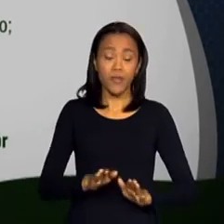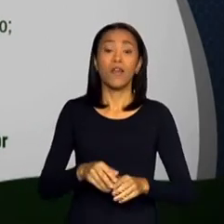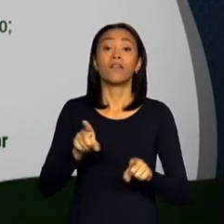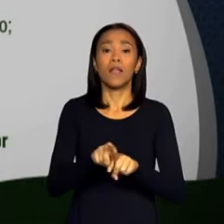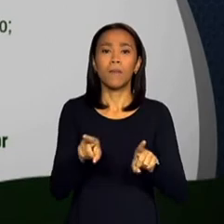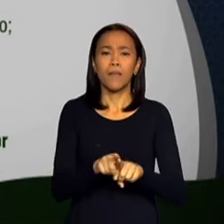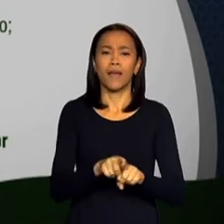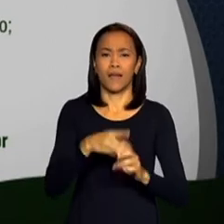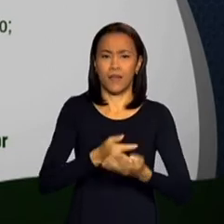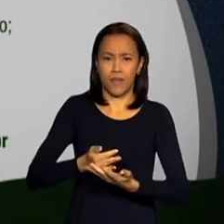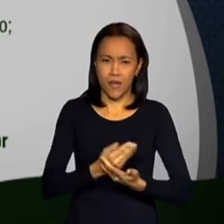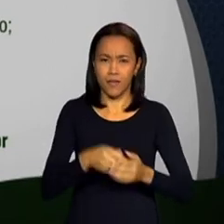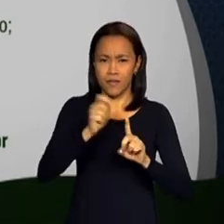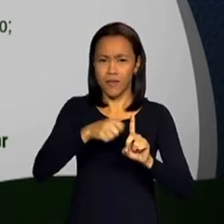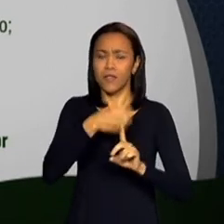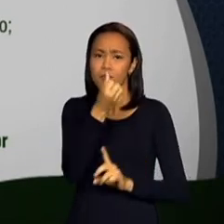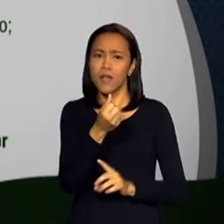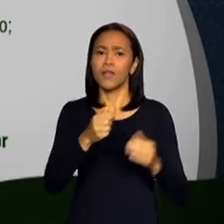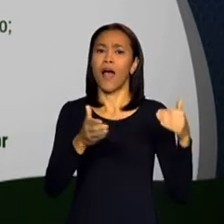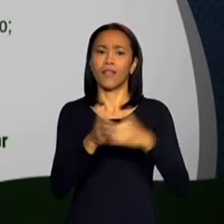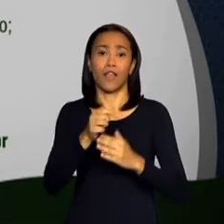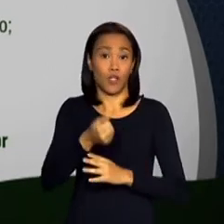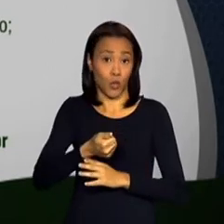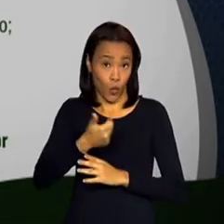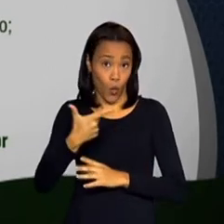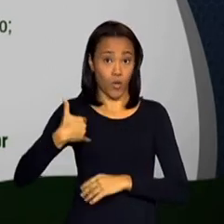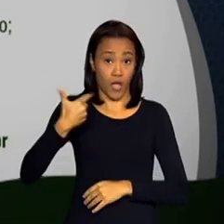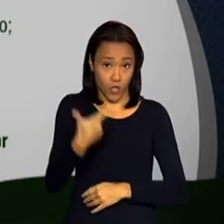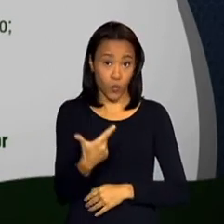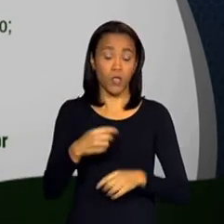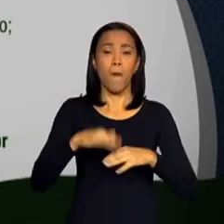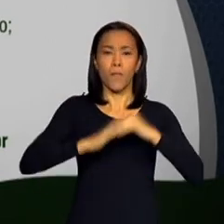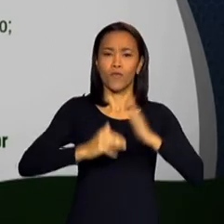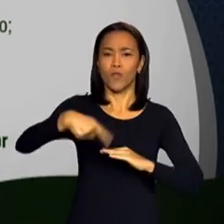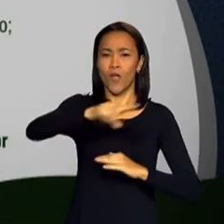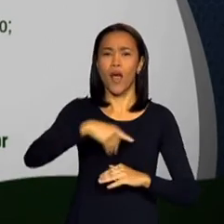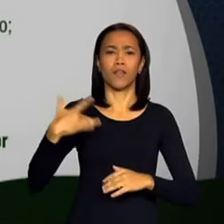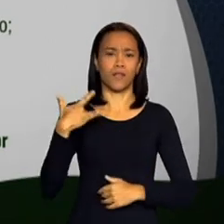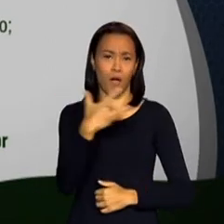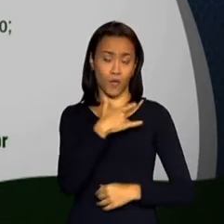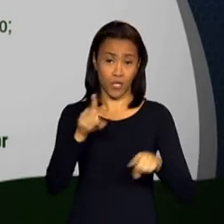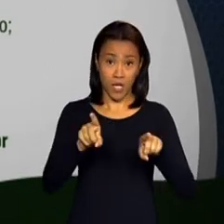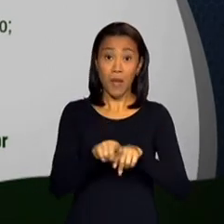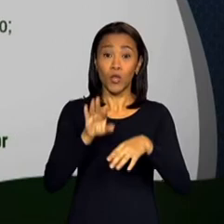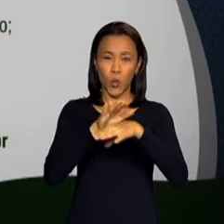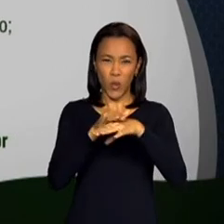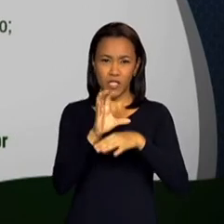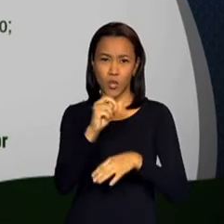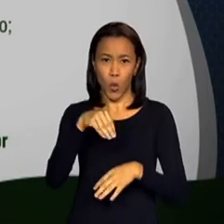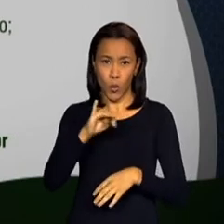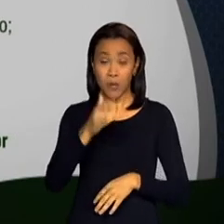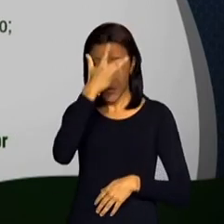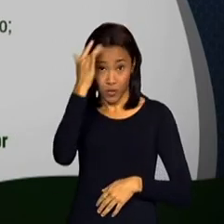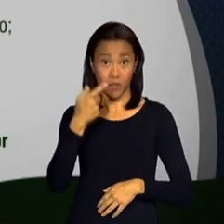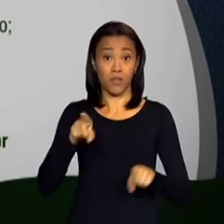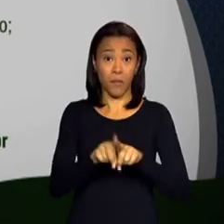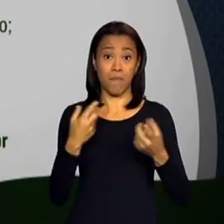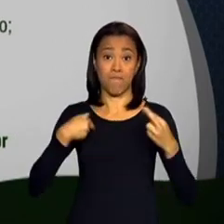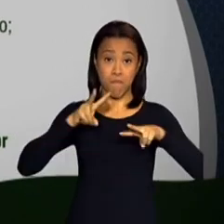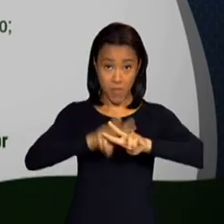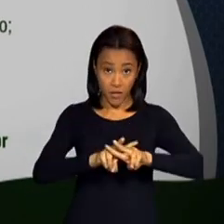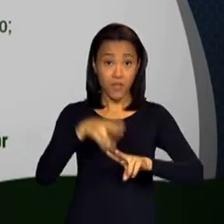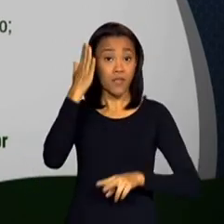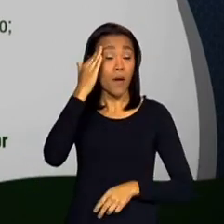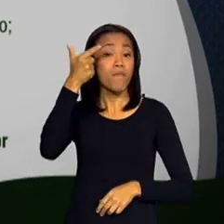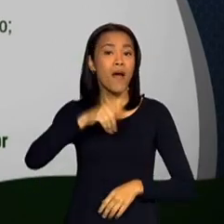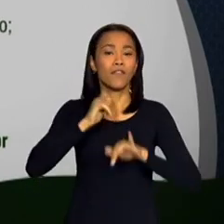de 6 meses a 2 anos, profissionais de saúde, doentes crônicos e pessoas privadas de liberdade.